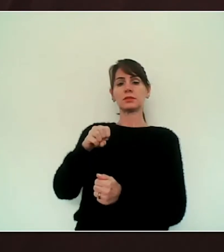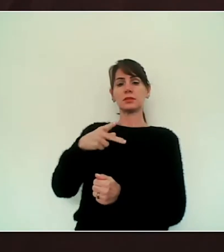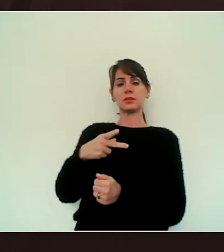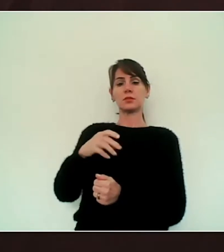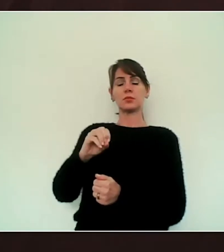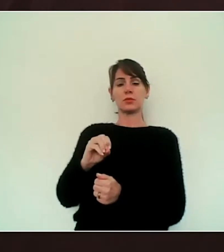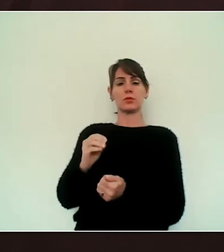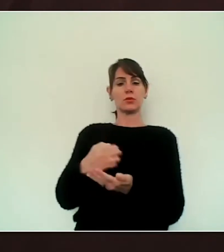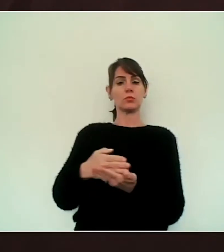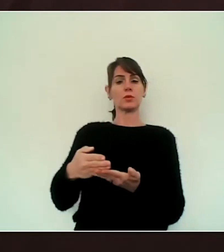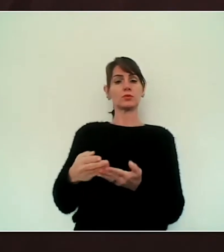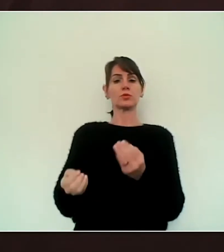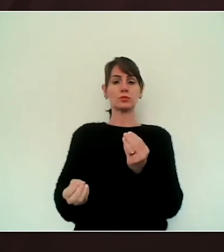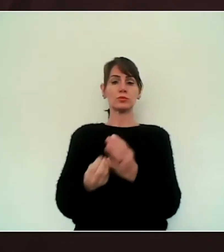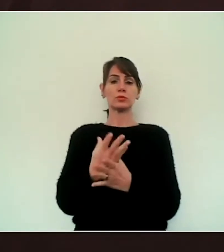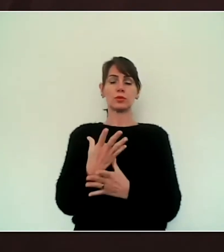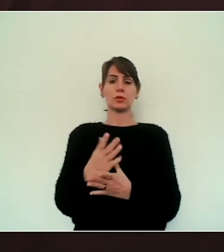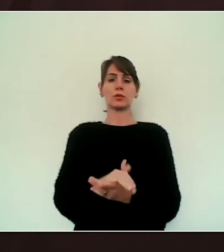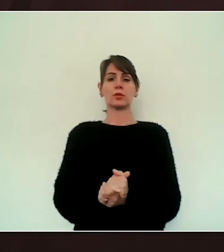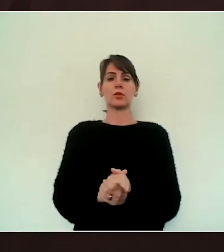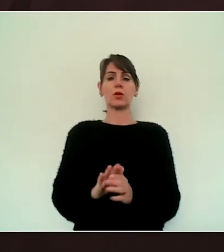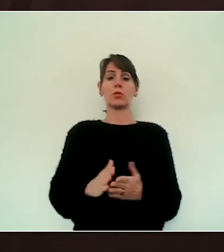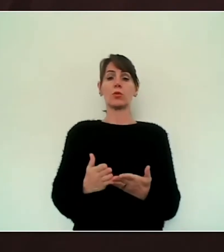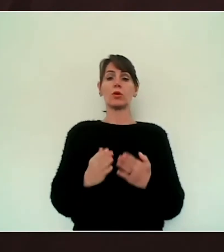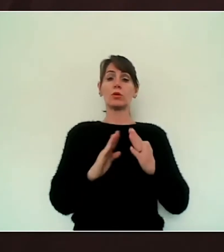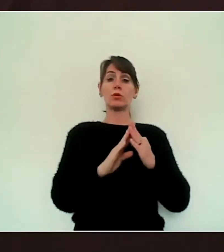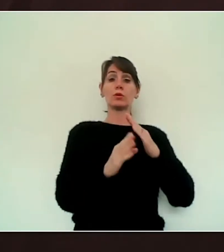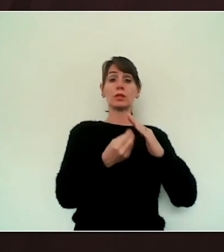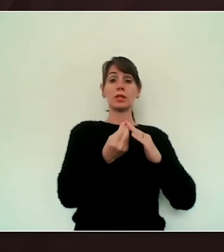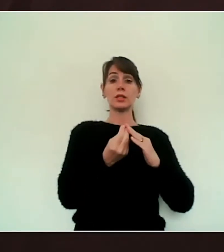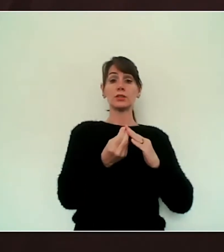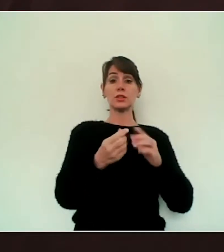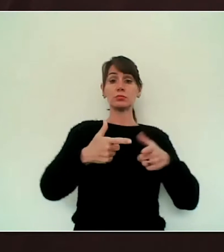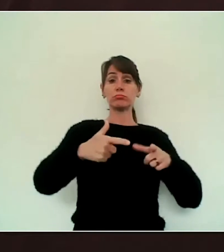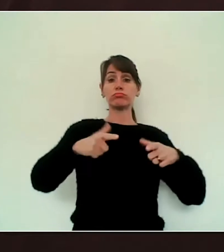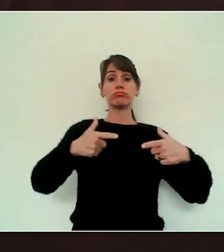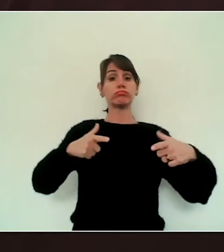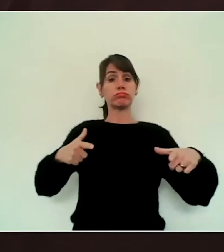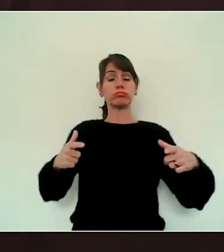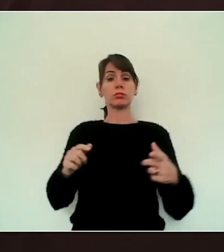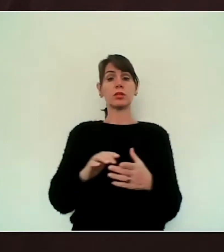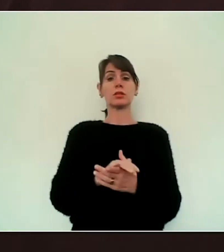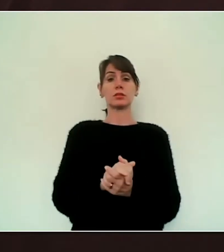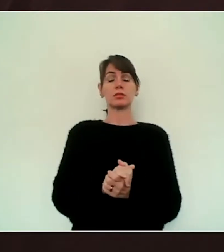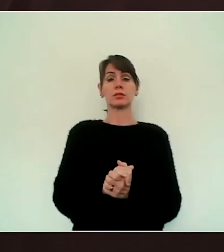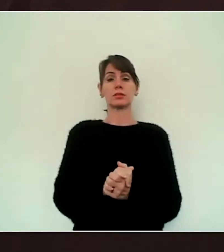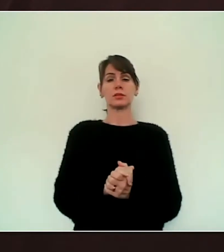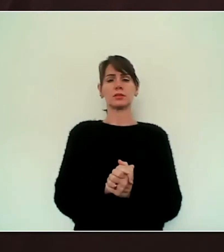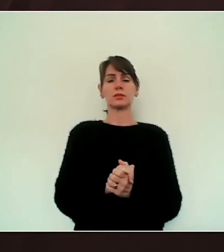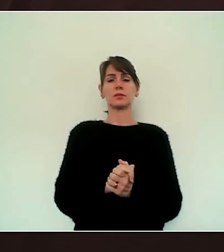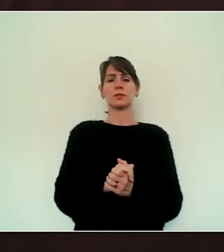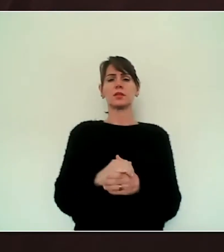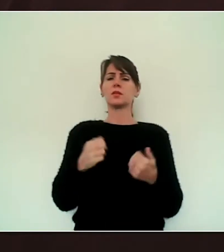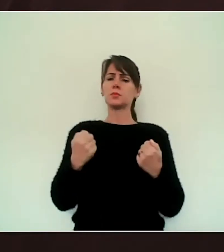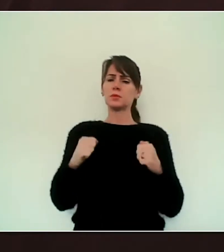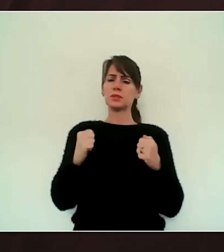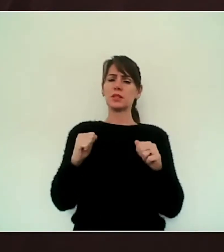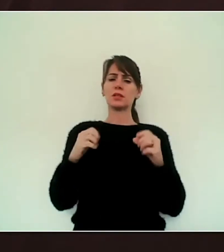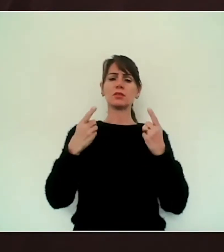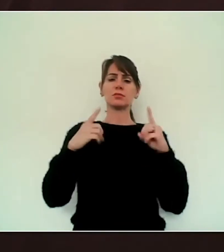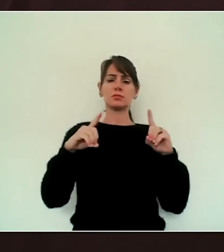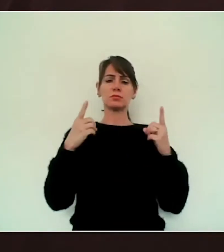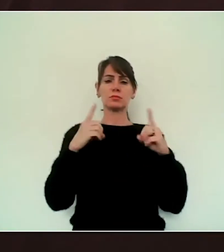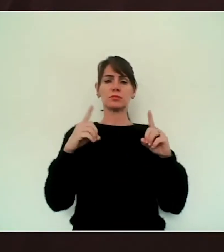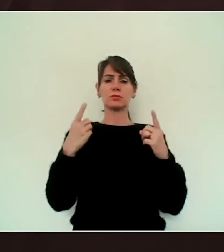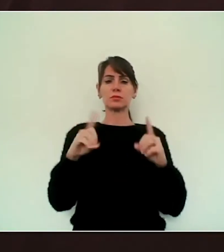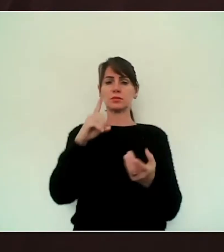de igrejas crescia, havia necessidade de definições de doutrinas e de disciplina, dando